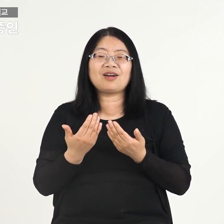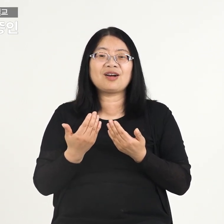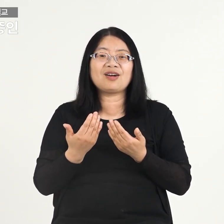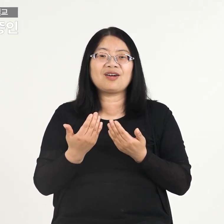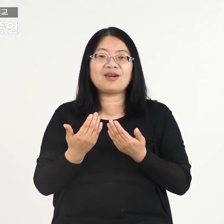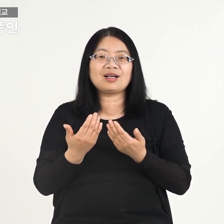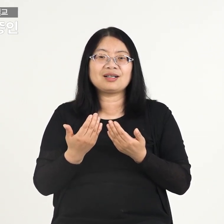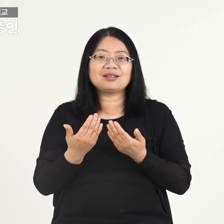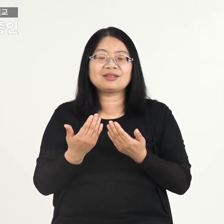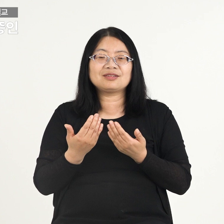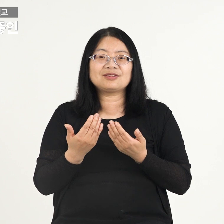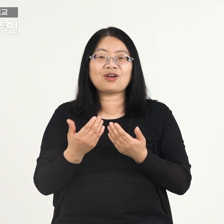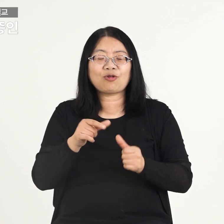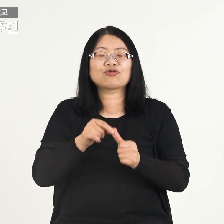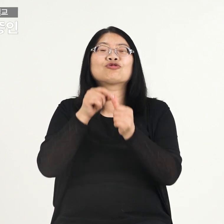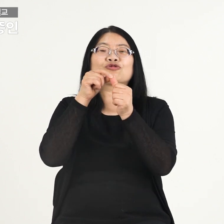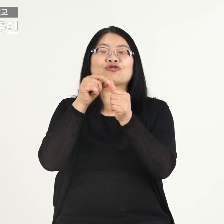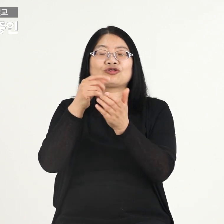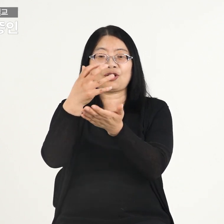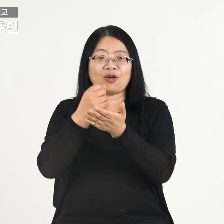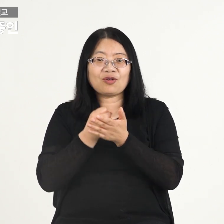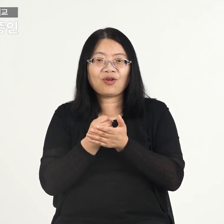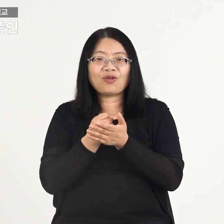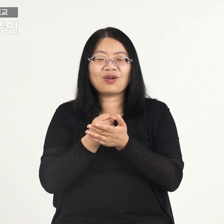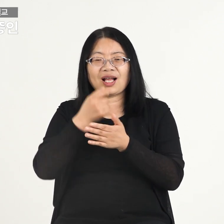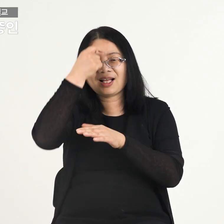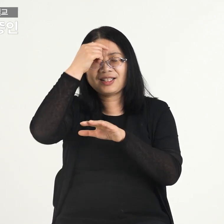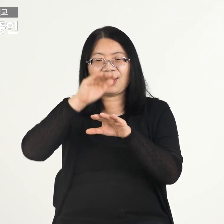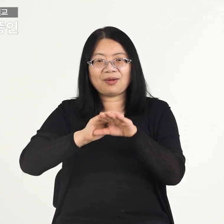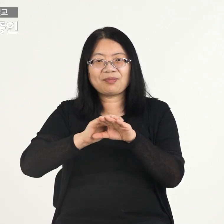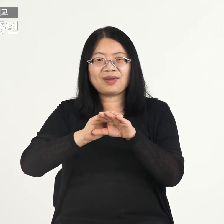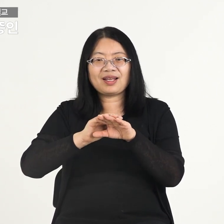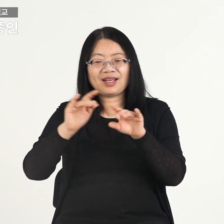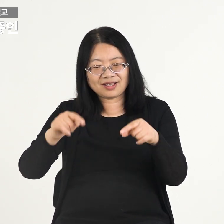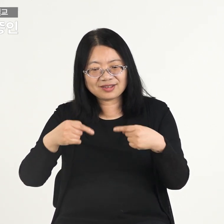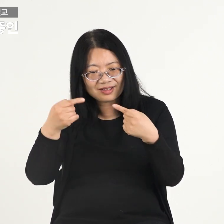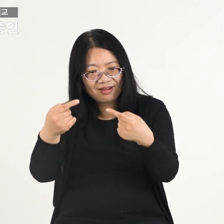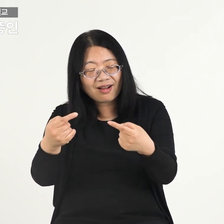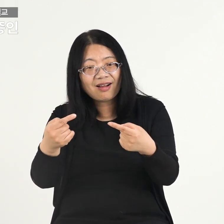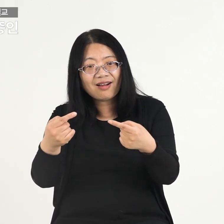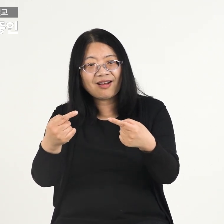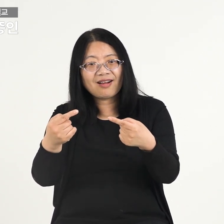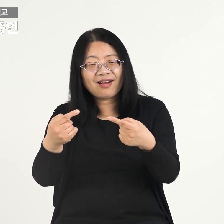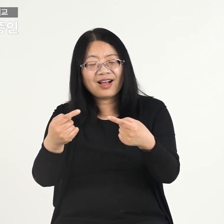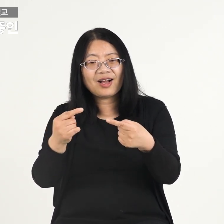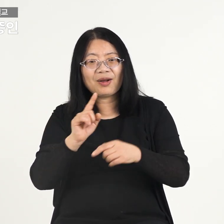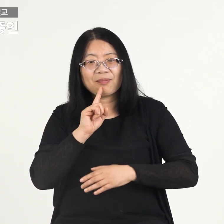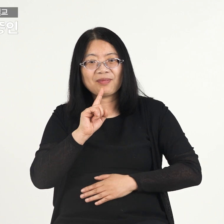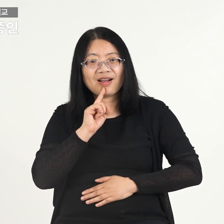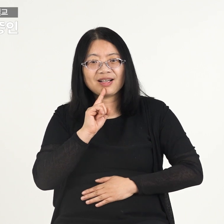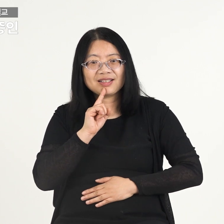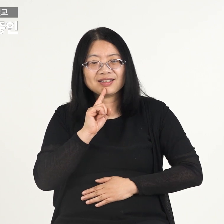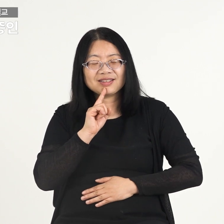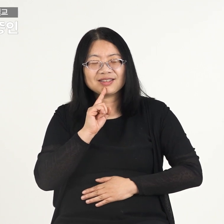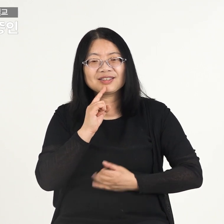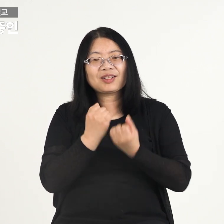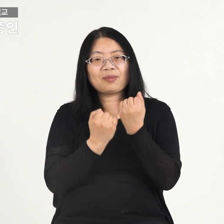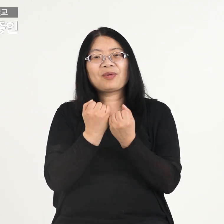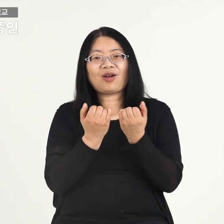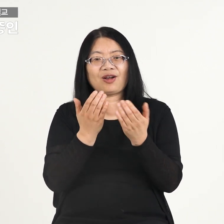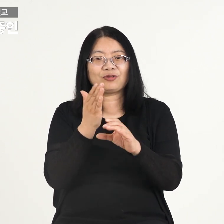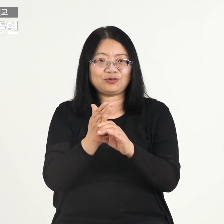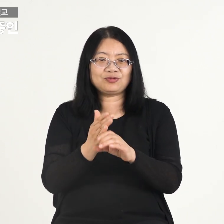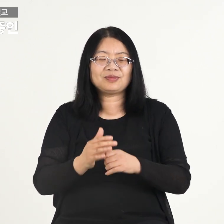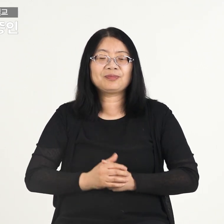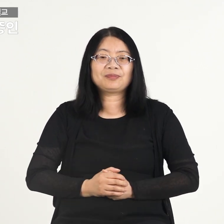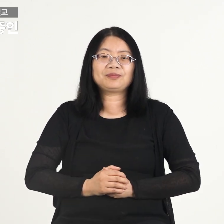겁니까? 구원을 얻고 예배의 자리에 동참한다는 이야기를 이렇게 설명을 합니다. 자,